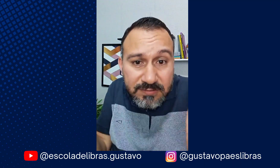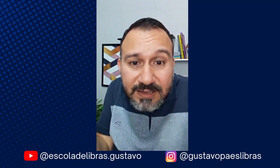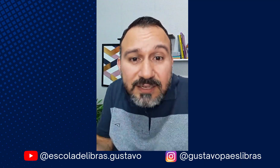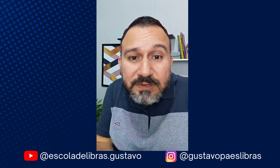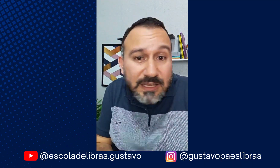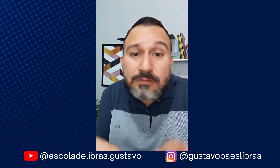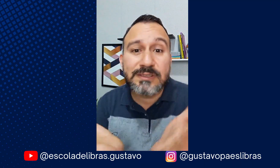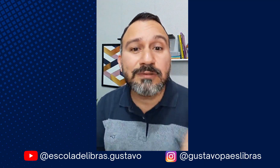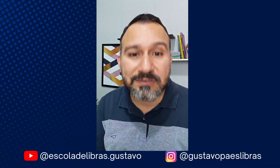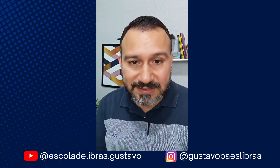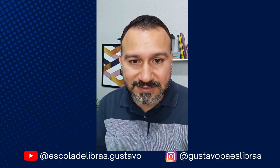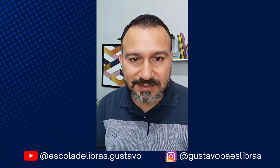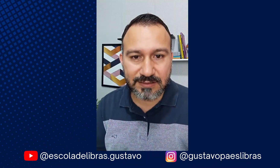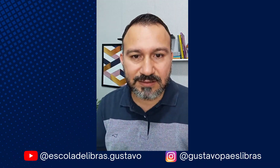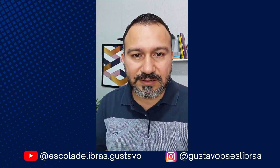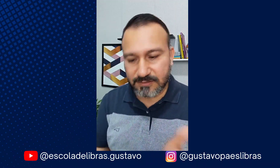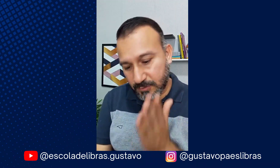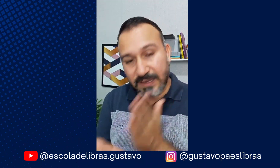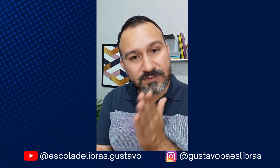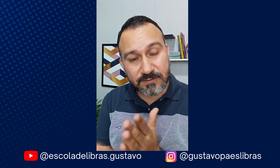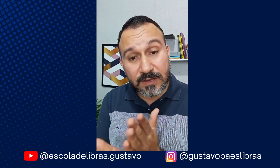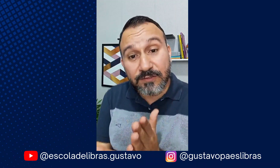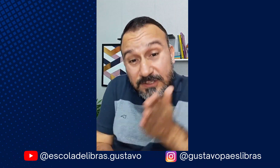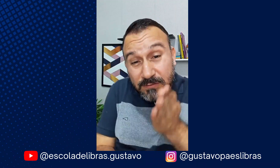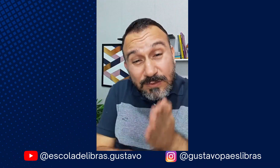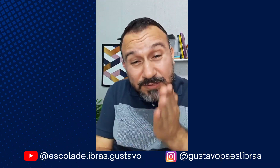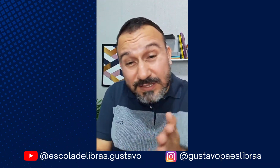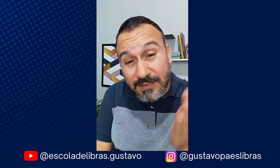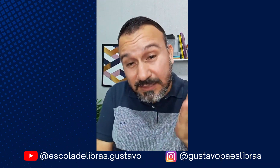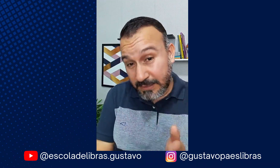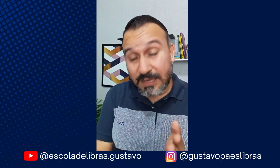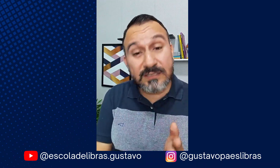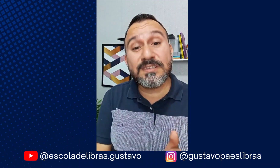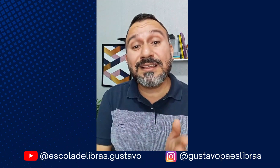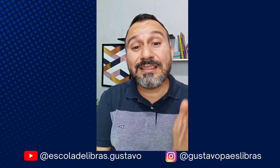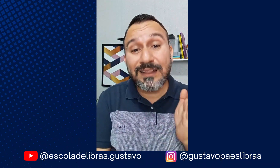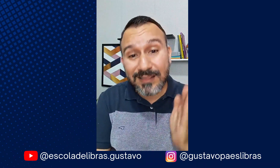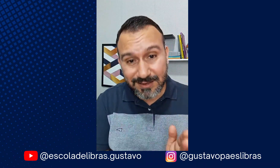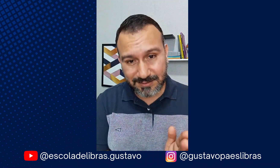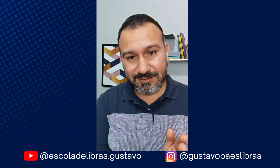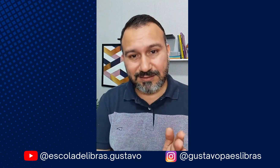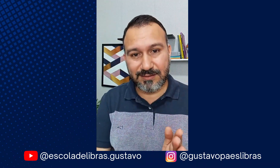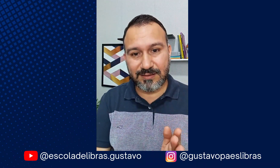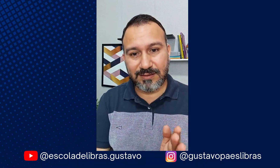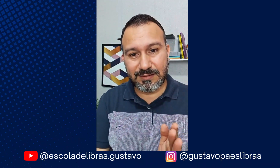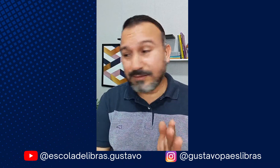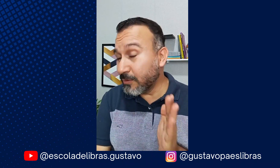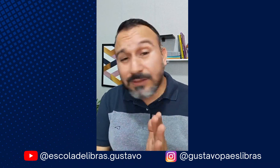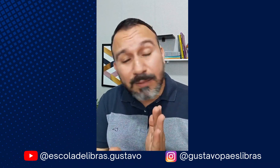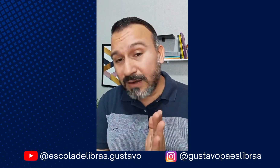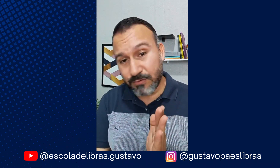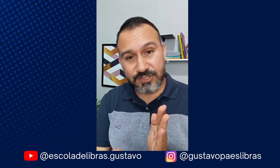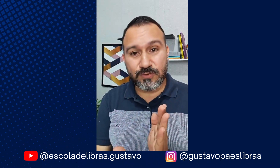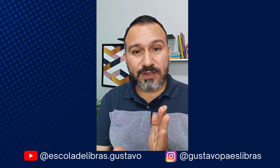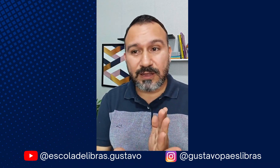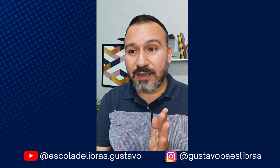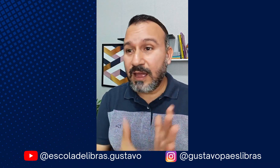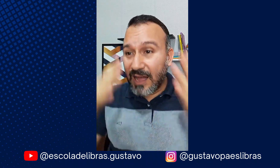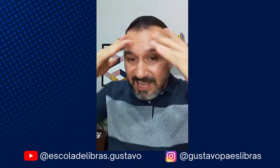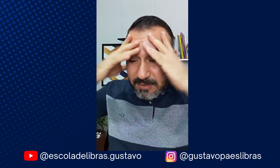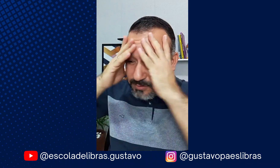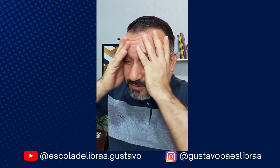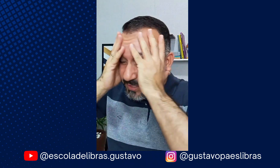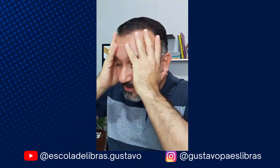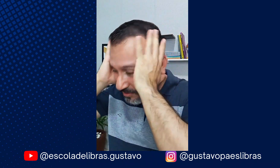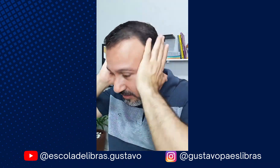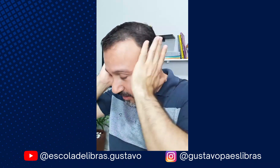Você não vai interpretar, não tem o que fazer. Você só vai conseguir interpretar se você entender. Não tem para onde correr.